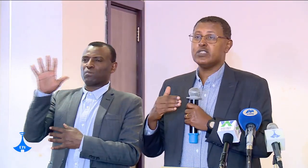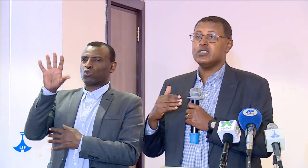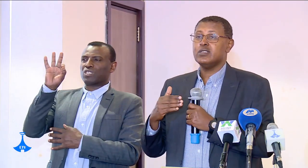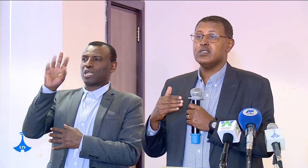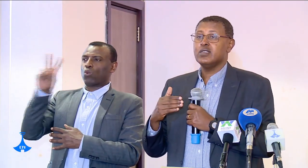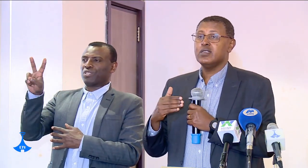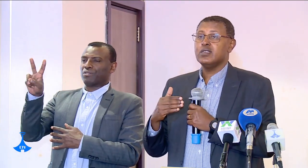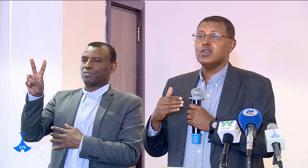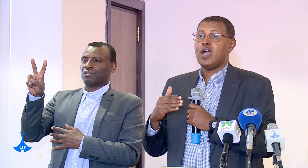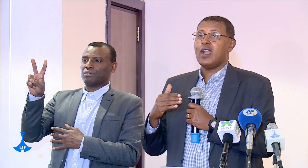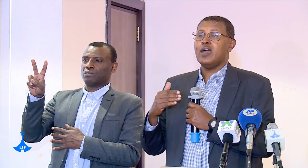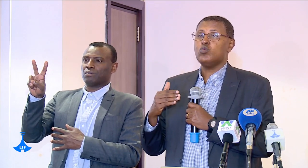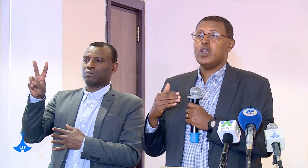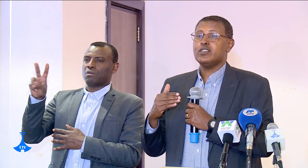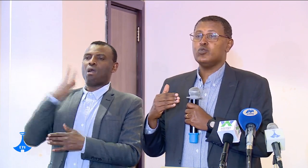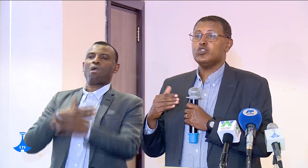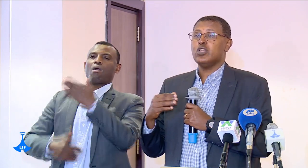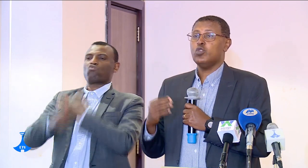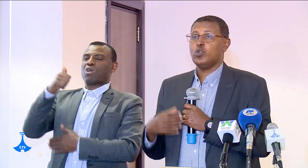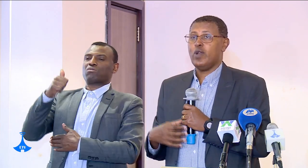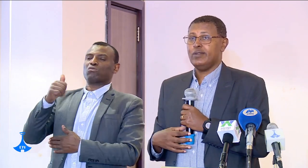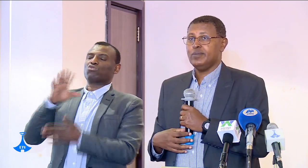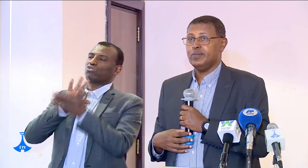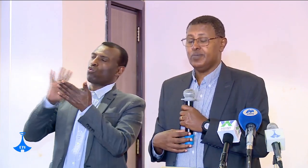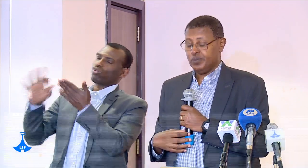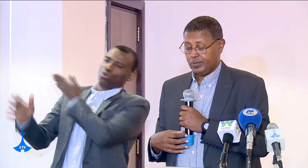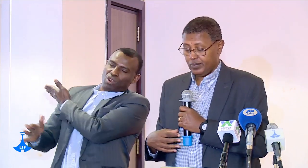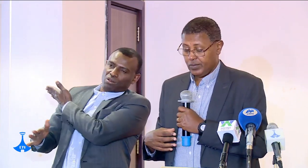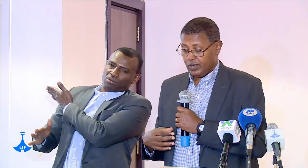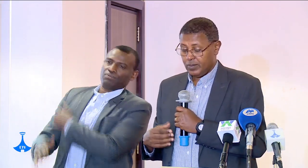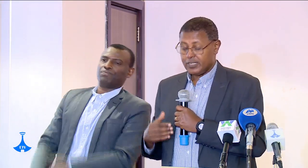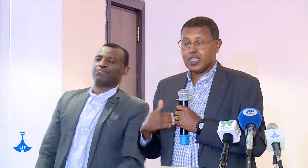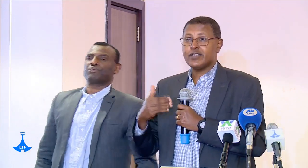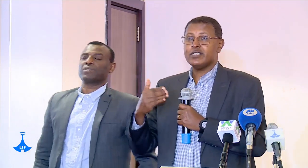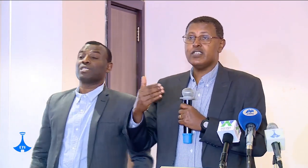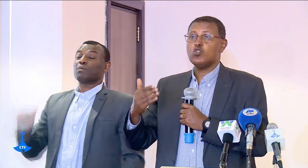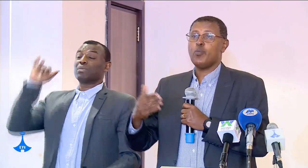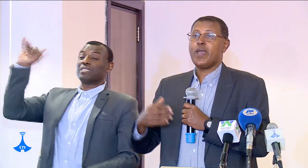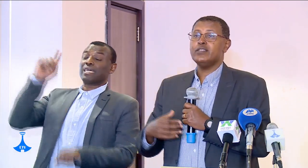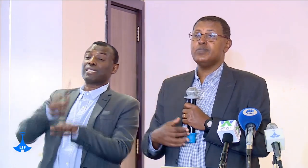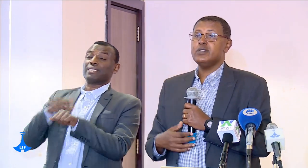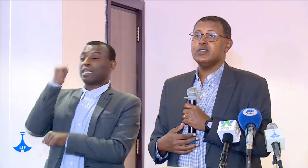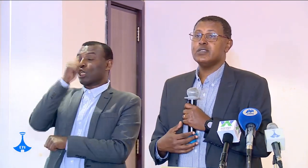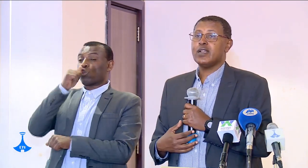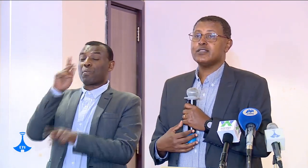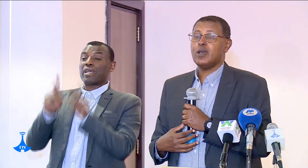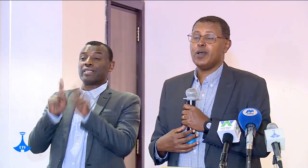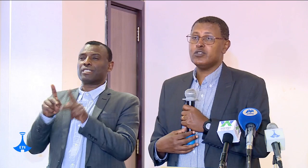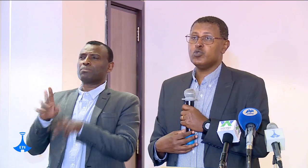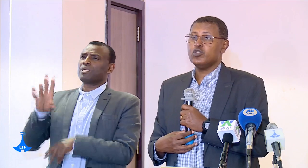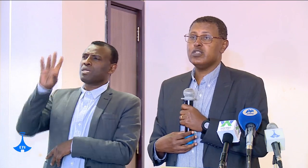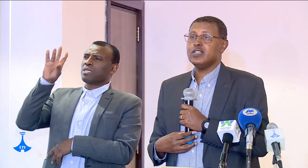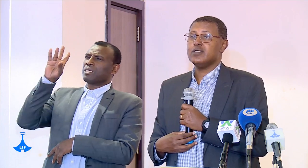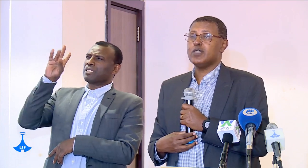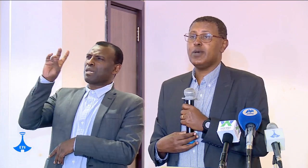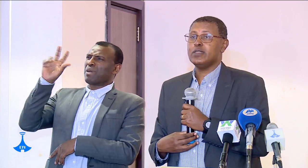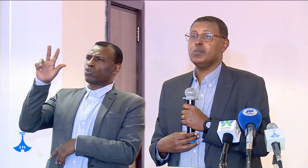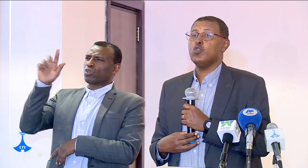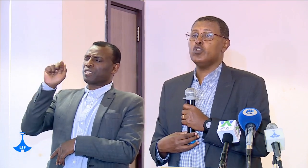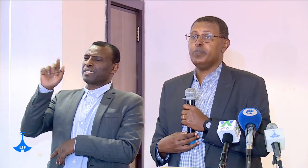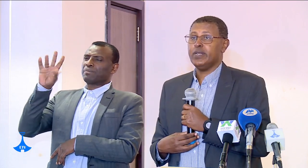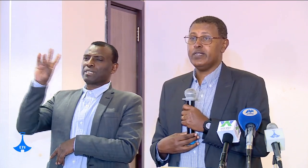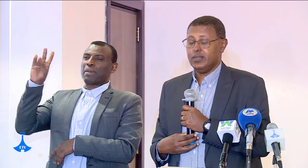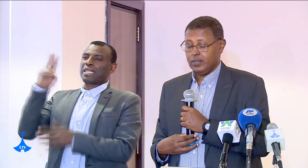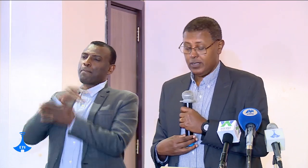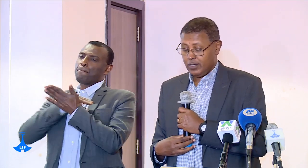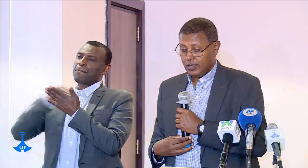أنا أودت أكال قداتني وشتا قوت روال إذا أنك زيتي وبايز سباسوس نتيب سبات